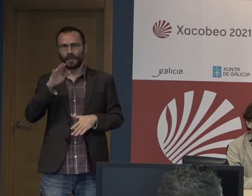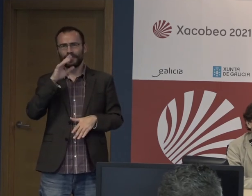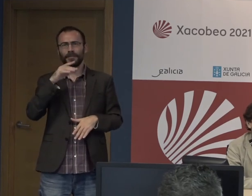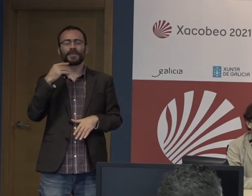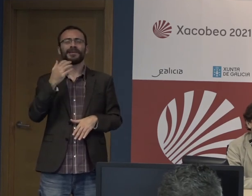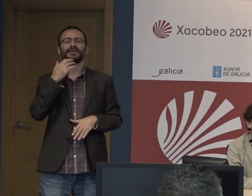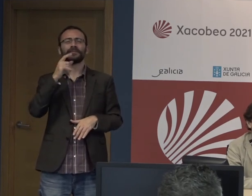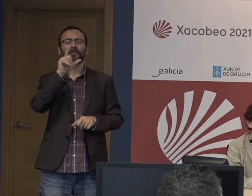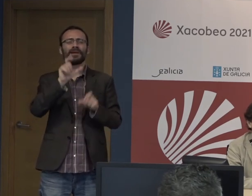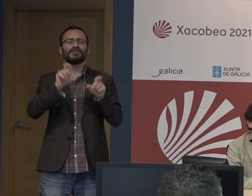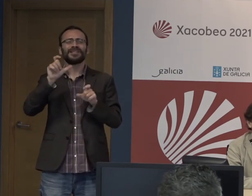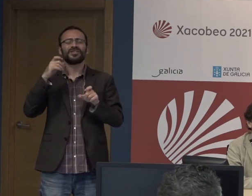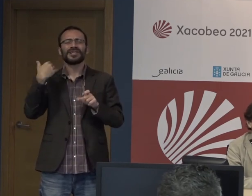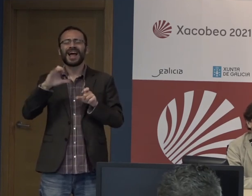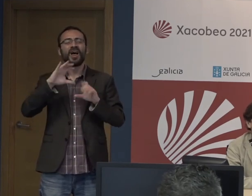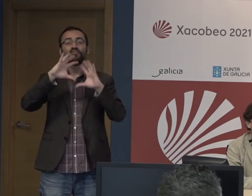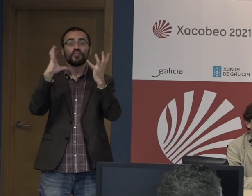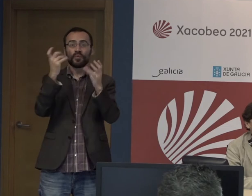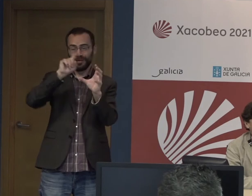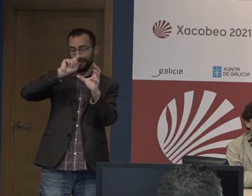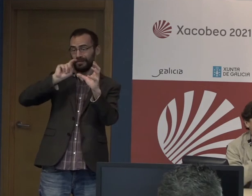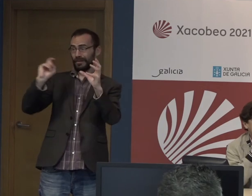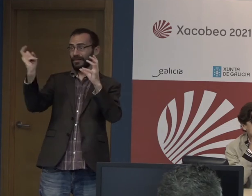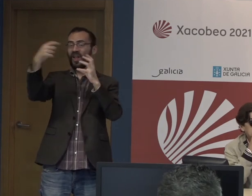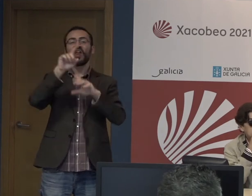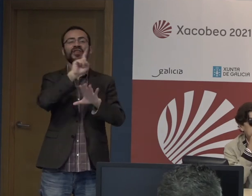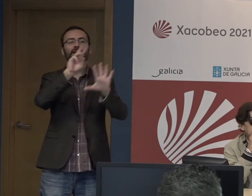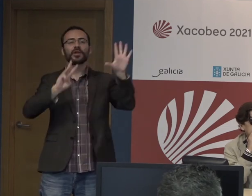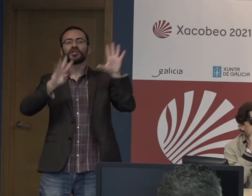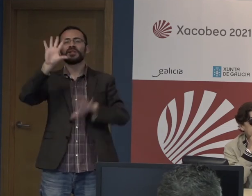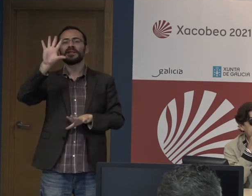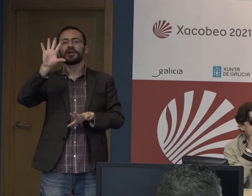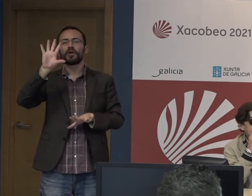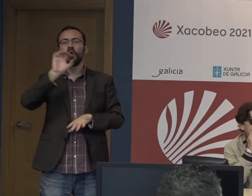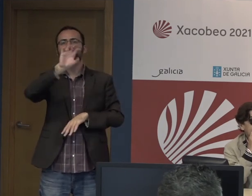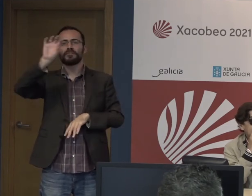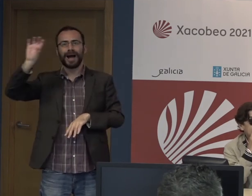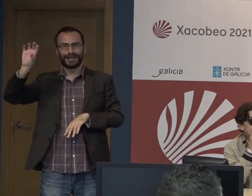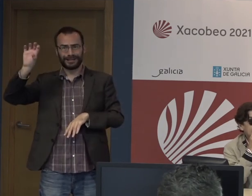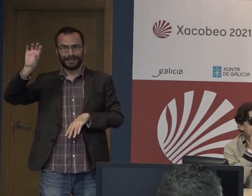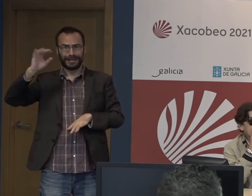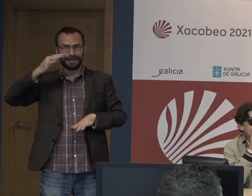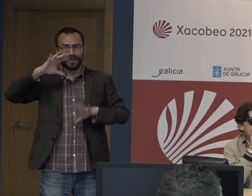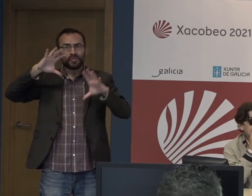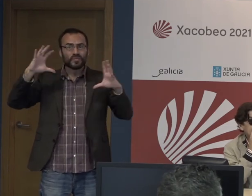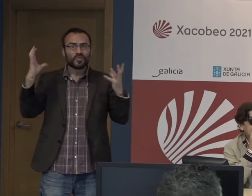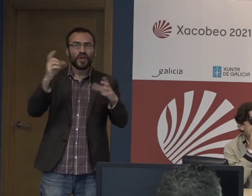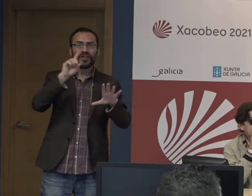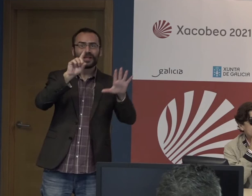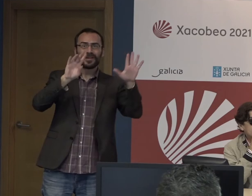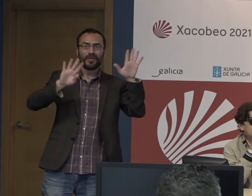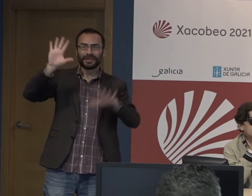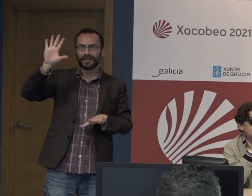de 185 países, cuando hay 193 reconocidos por la ONU, en realidad 195,